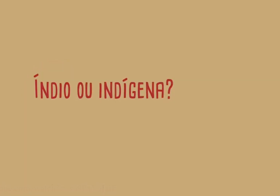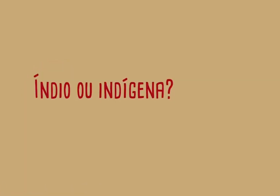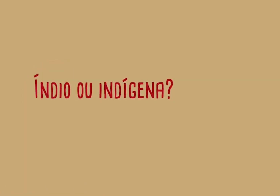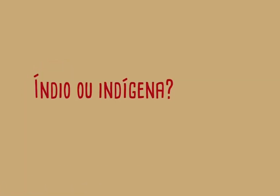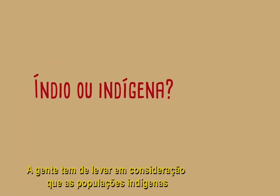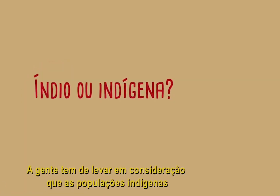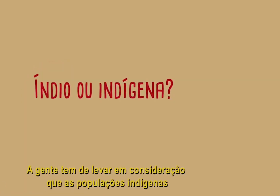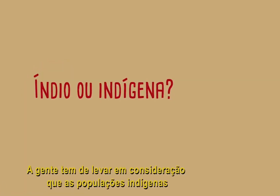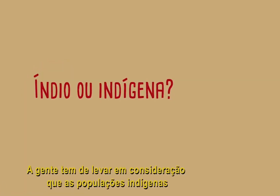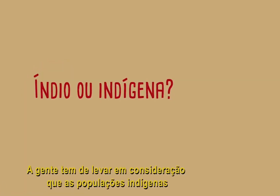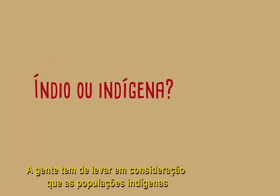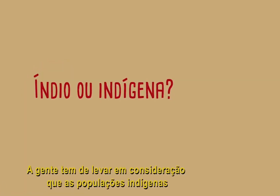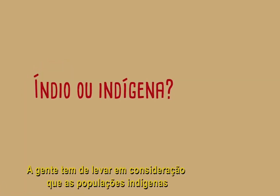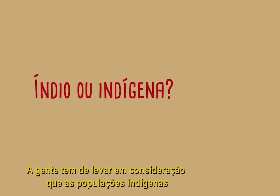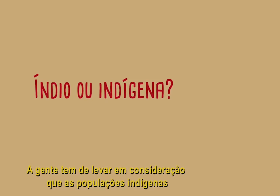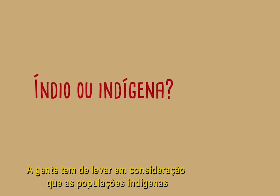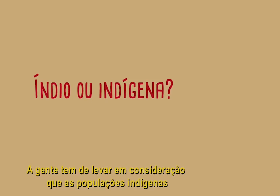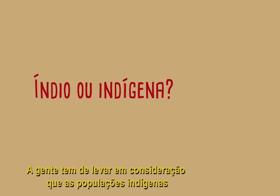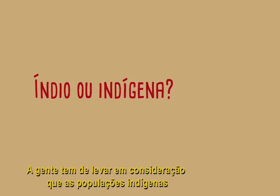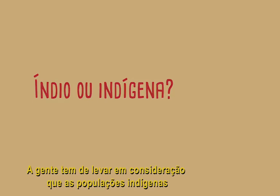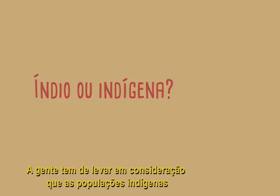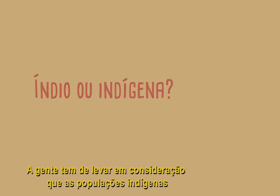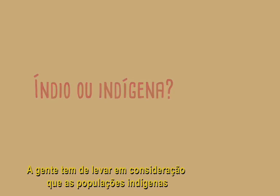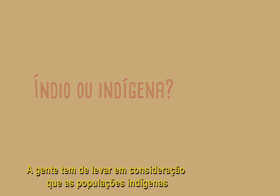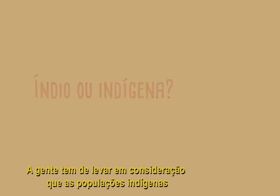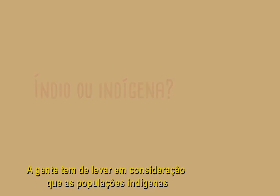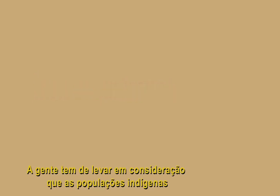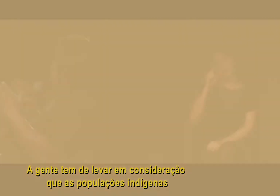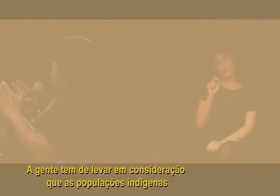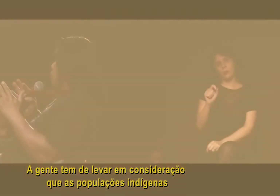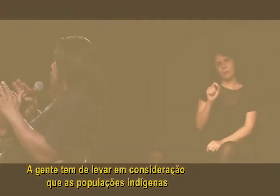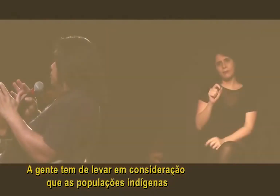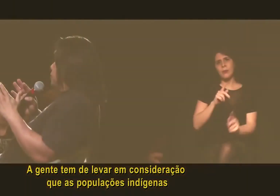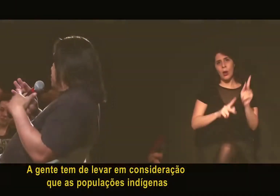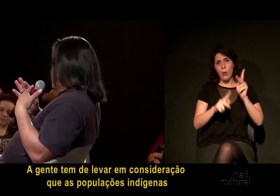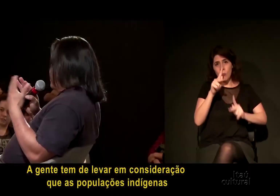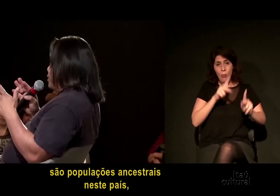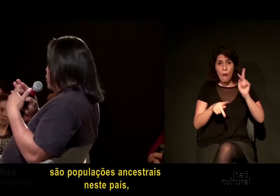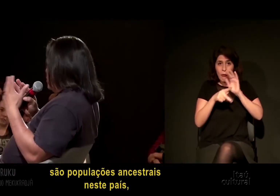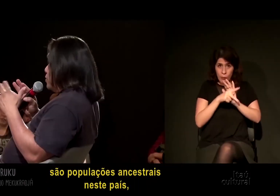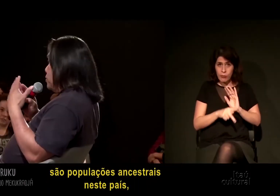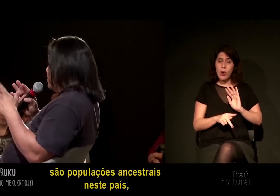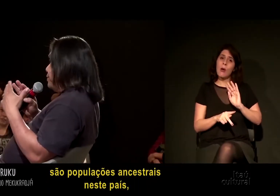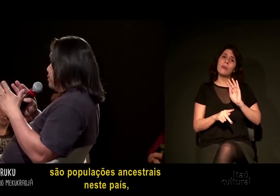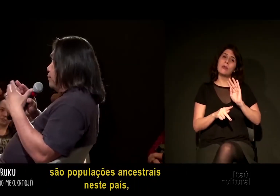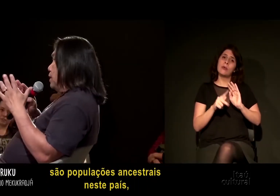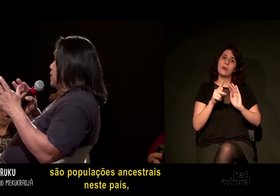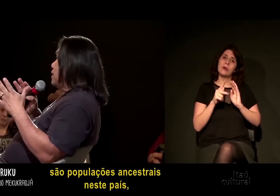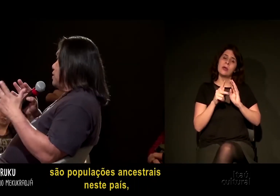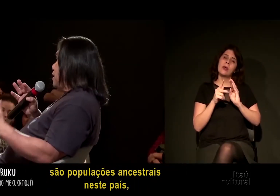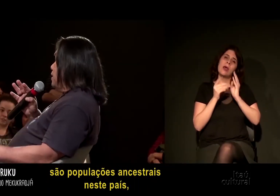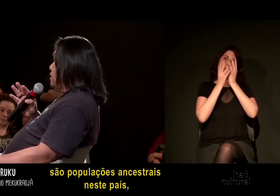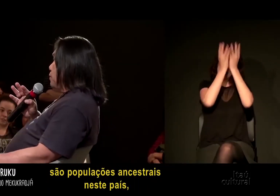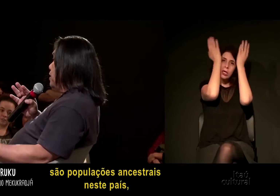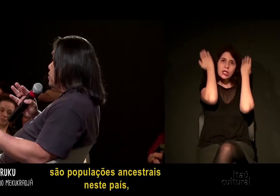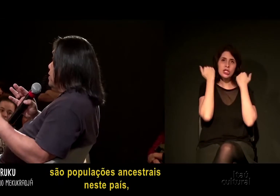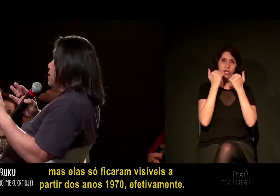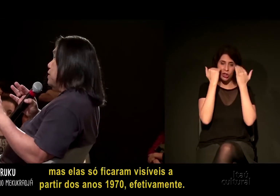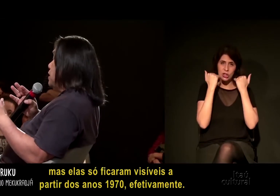A gente tem que levar em consideração que as populações indígenas, que são populações ancestrais nesse país, mas elas